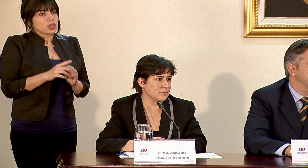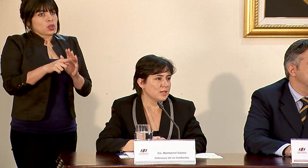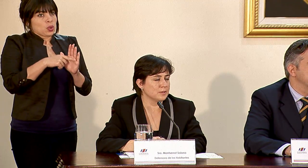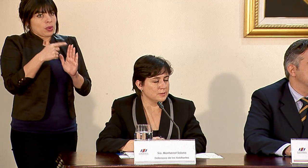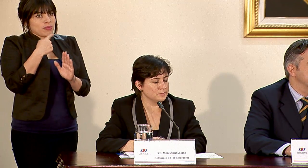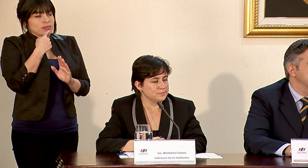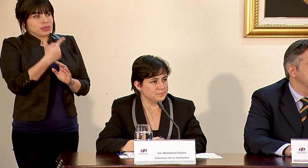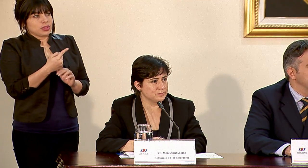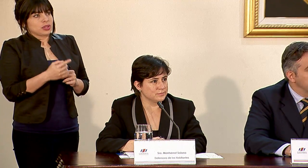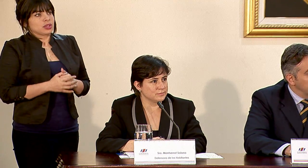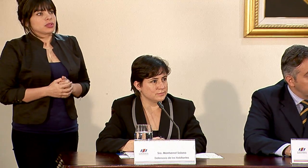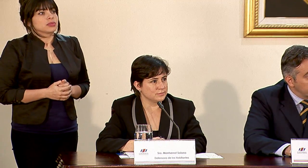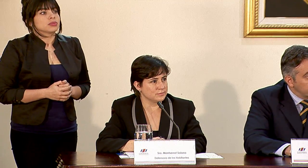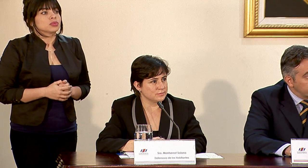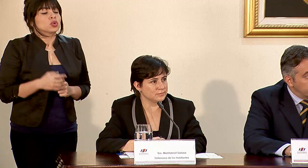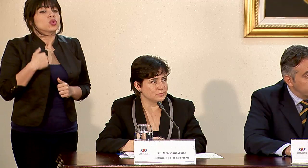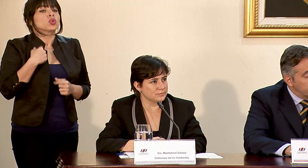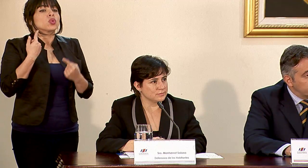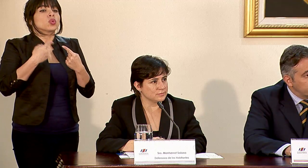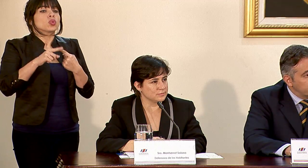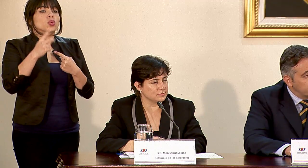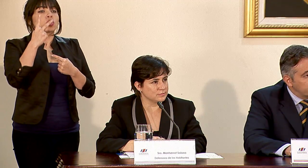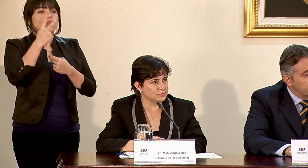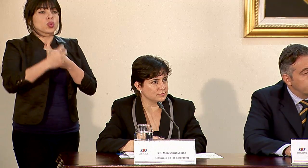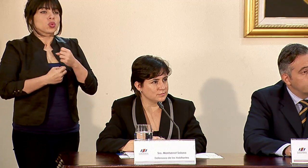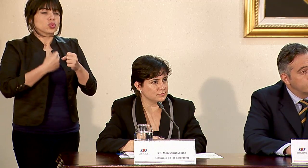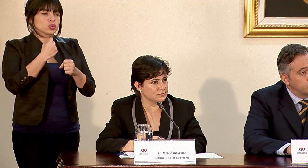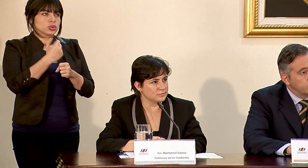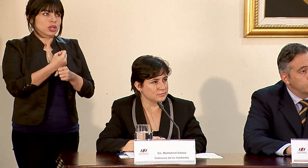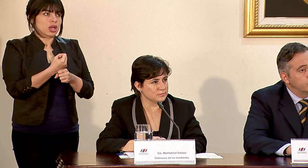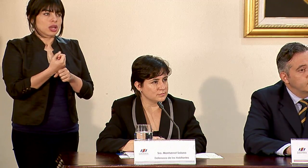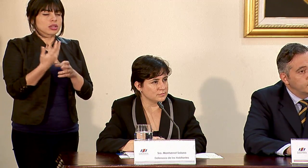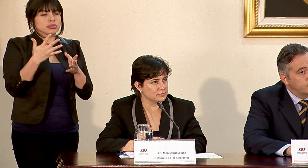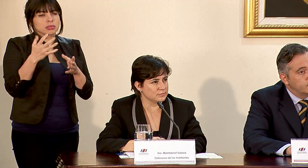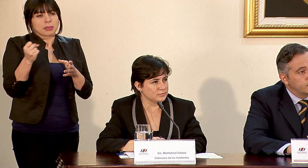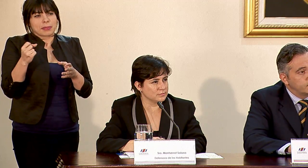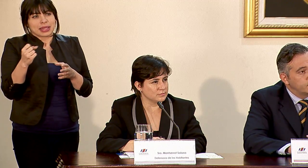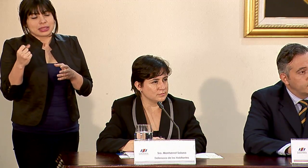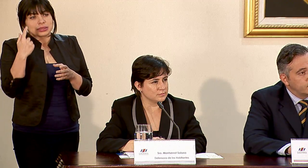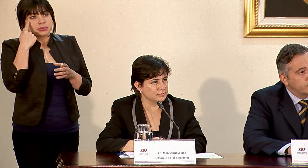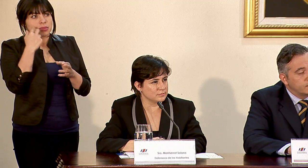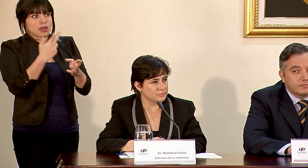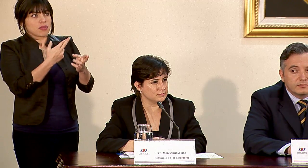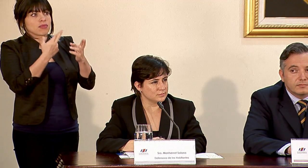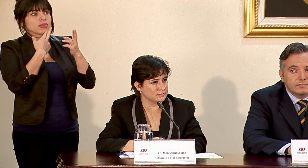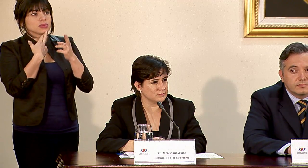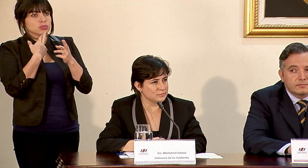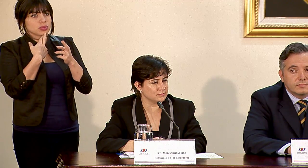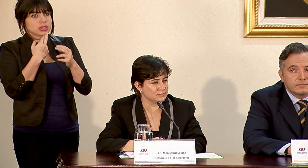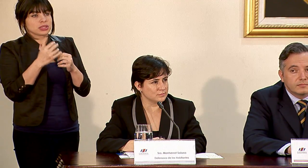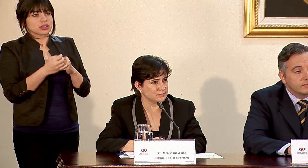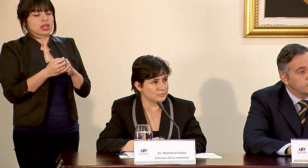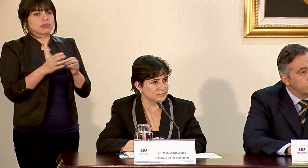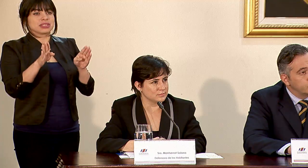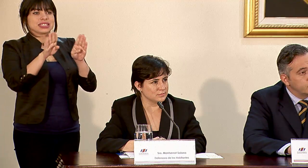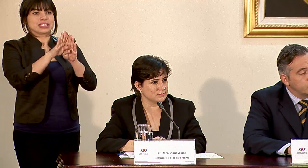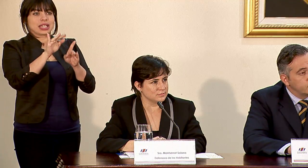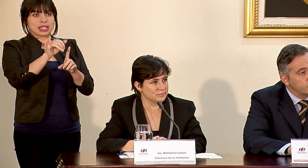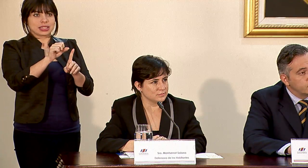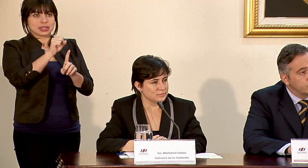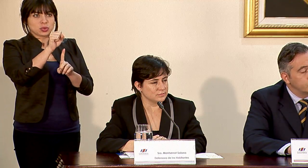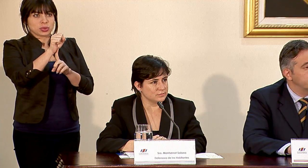vez se lo garantizo. Duré dos años y algunos meses para la respuesta y cierre definitivo del caso.